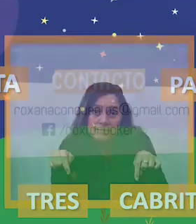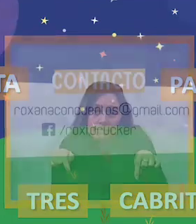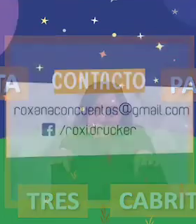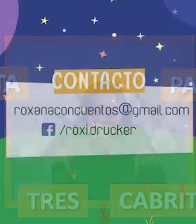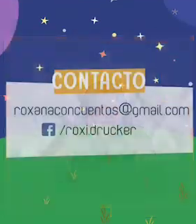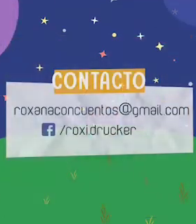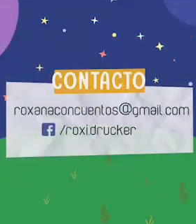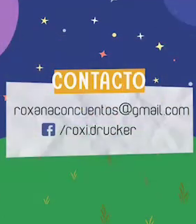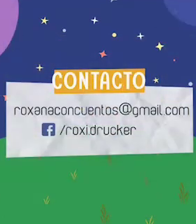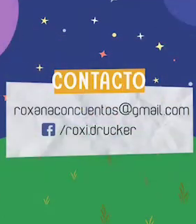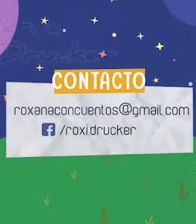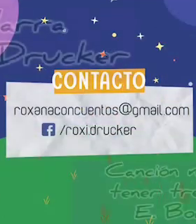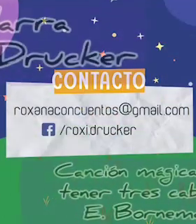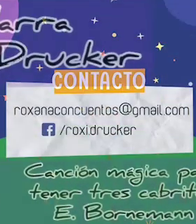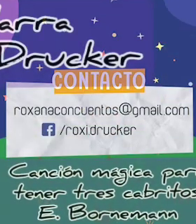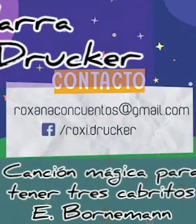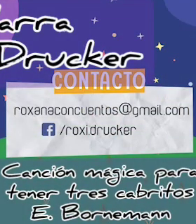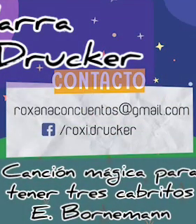¡Gracias!